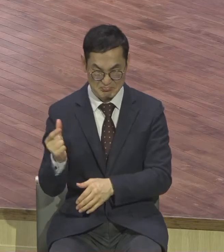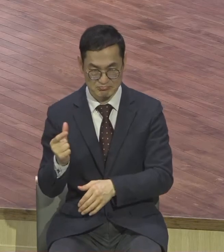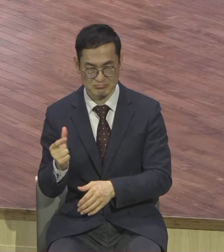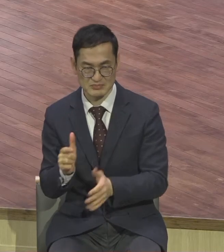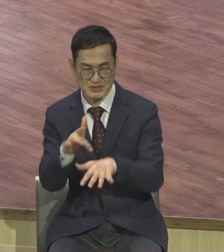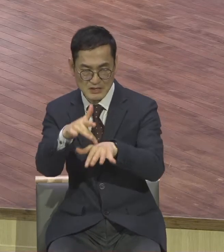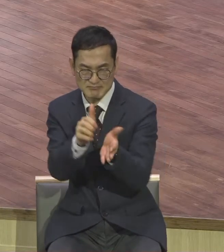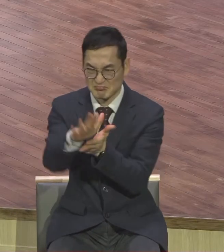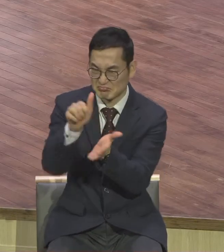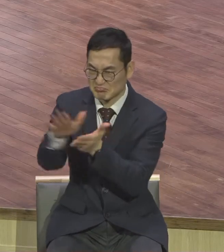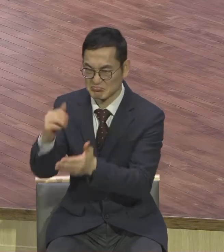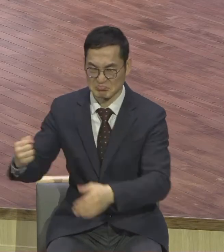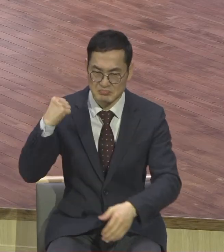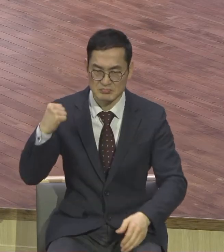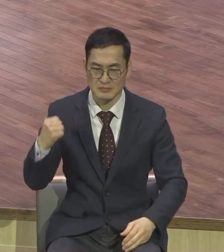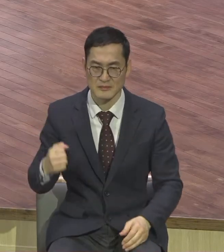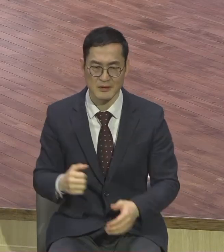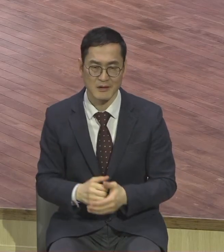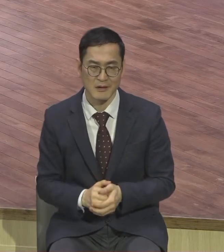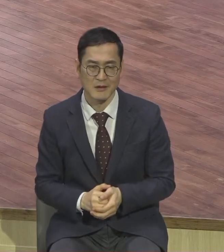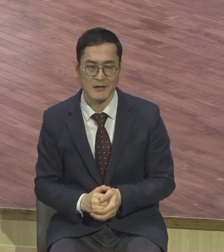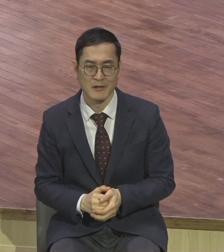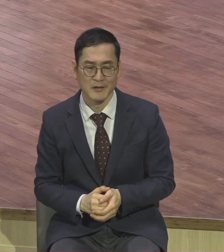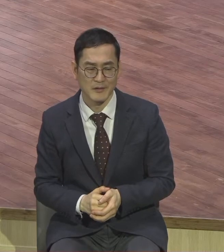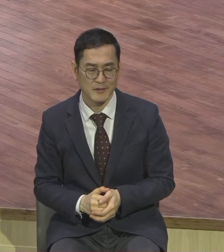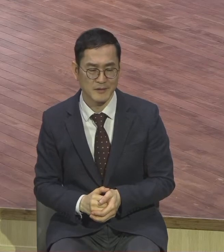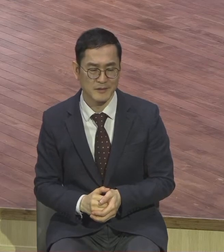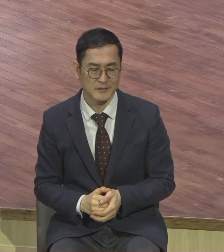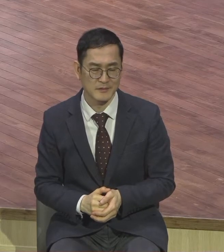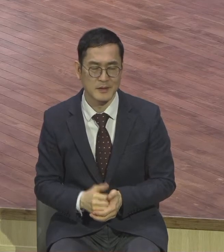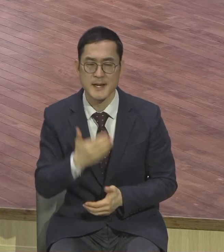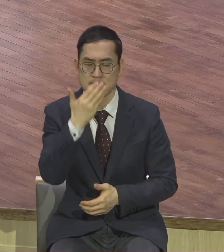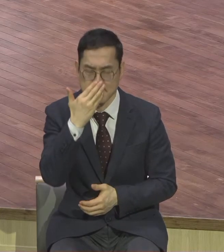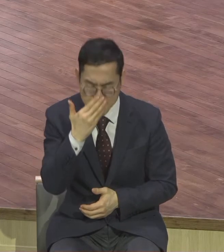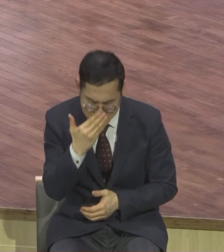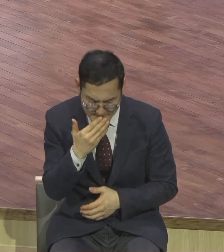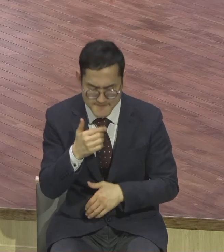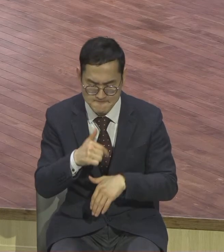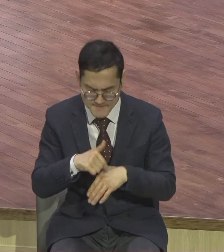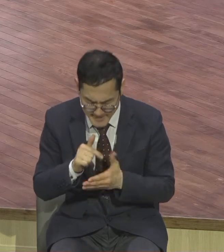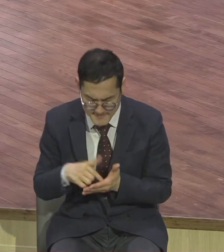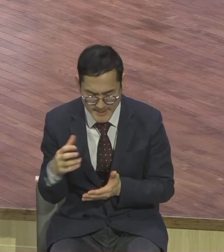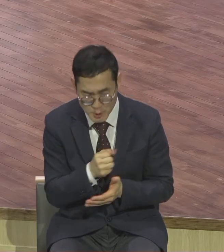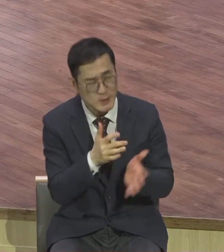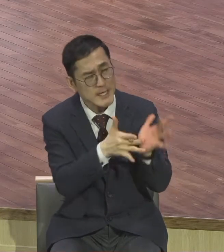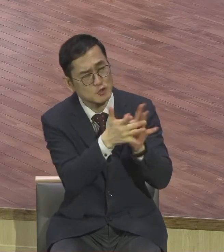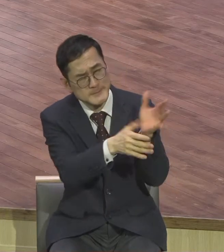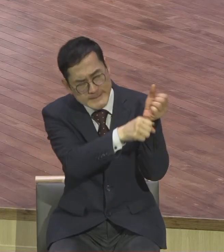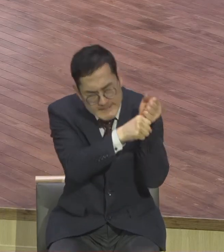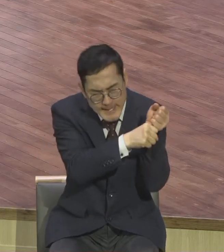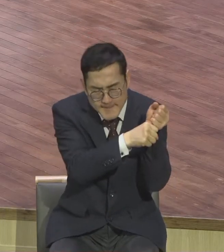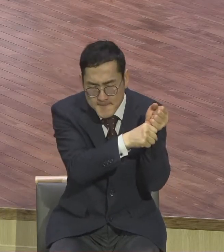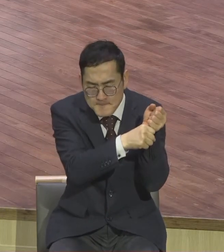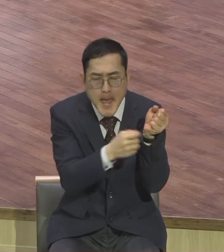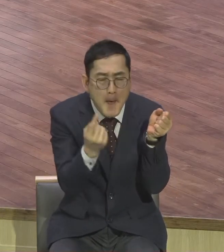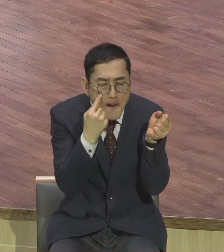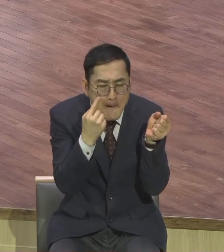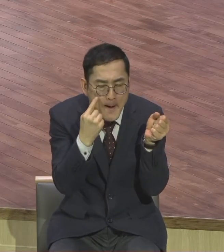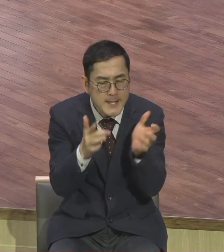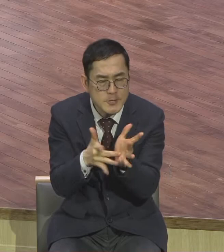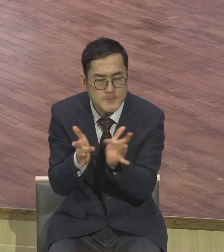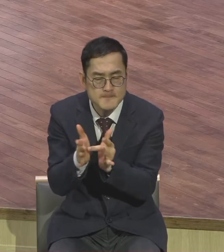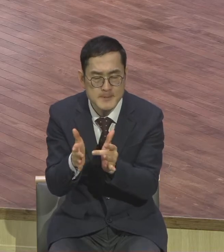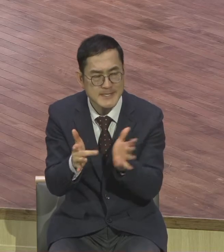그때는 두렵고 떨림으로 겸손한 마음 가지고 오직 예수구시도 의지하고 처음이니까 그렇게